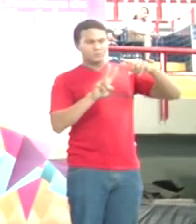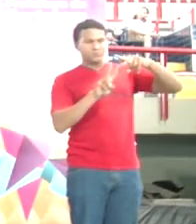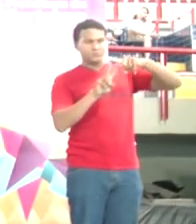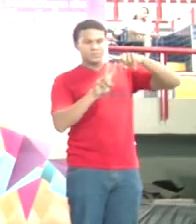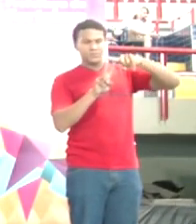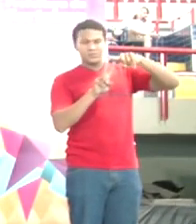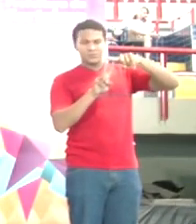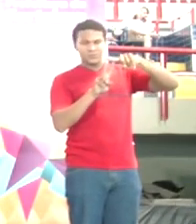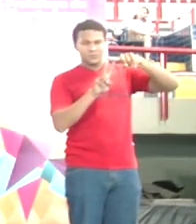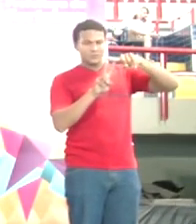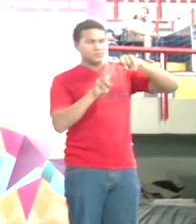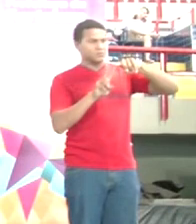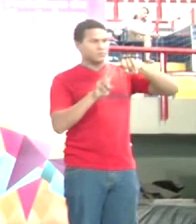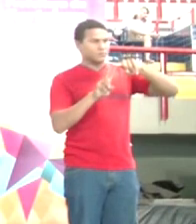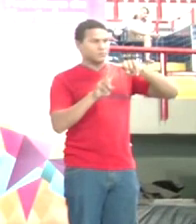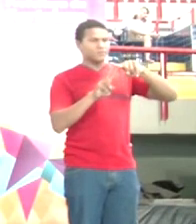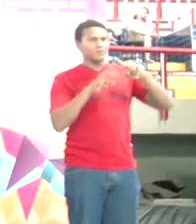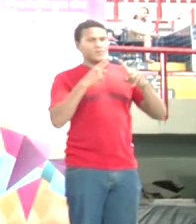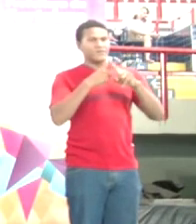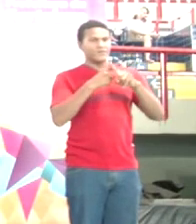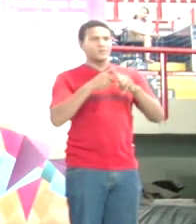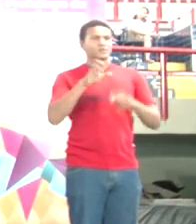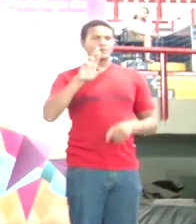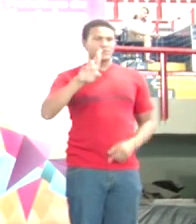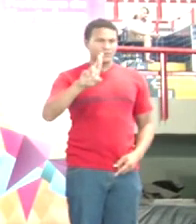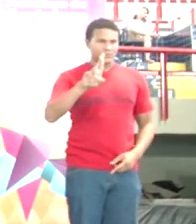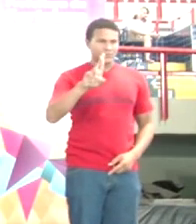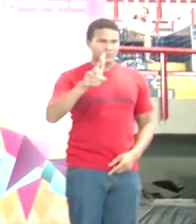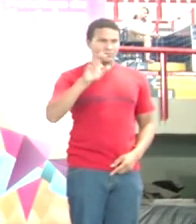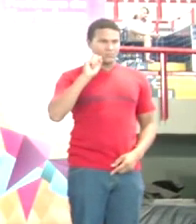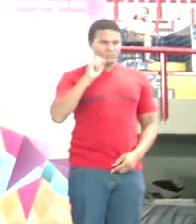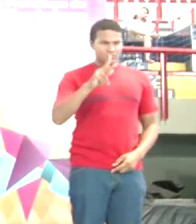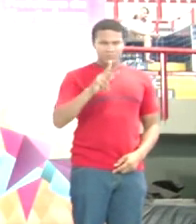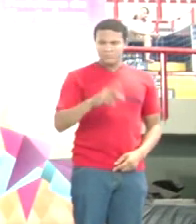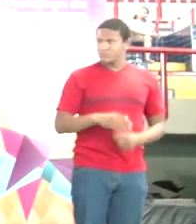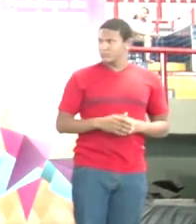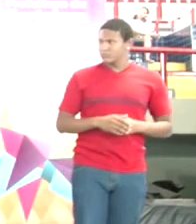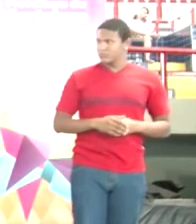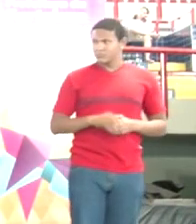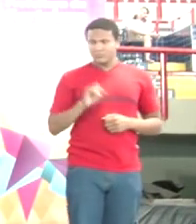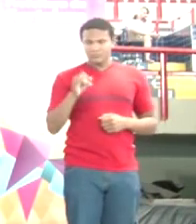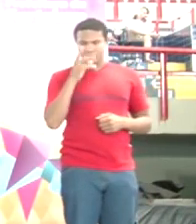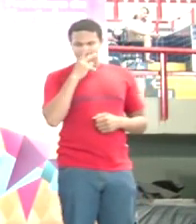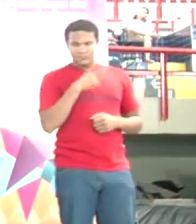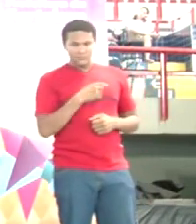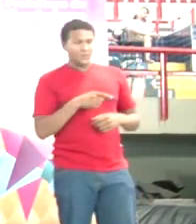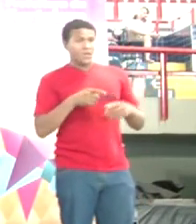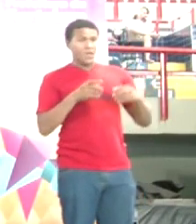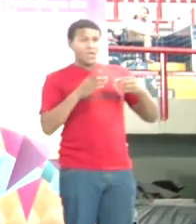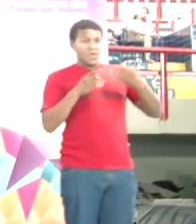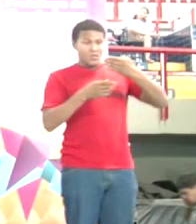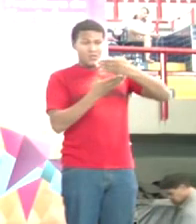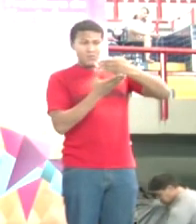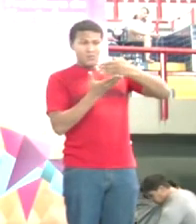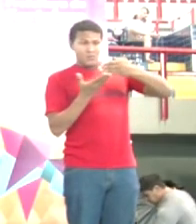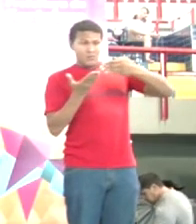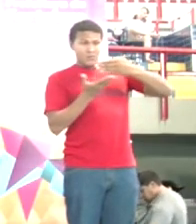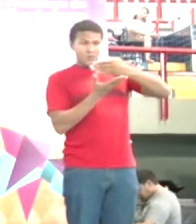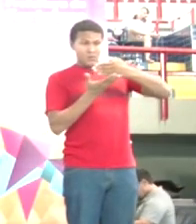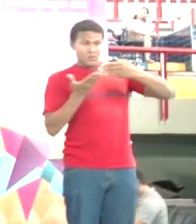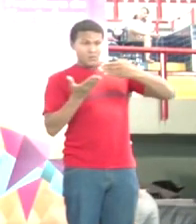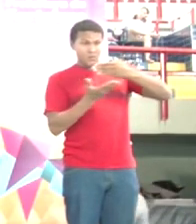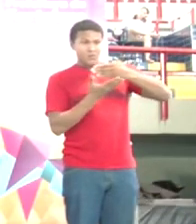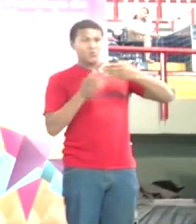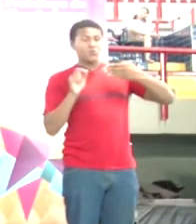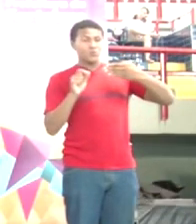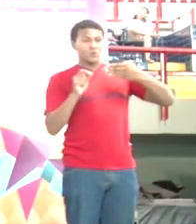legal? O comprimento, o contorno do círculo. Quando eu abro, o comprimento do retângulo